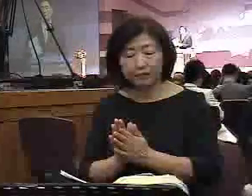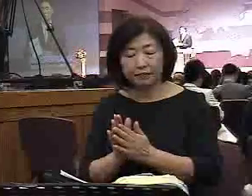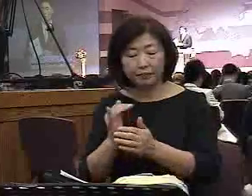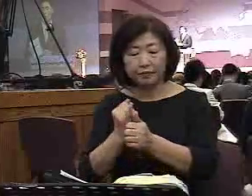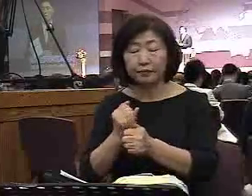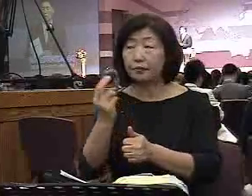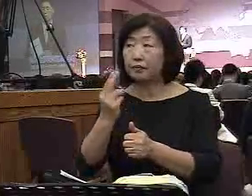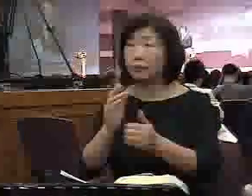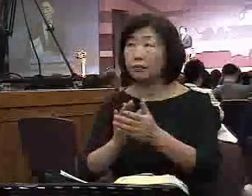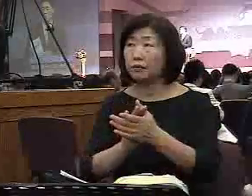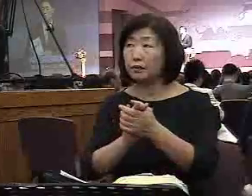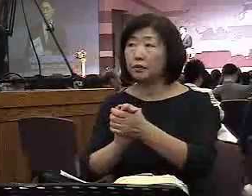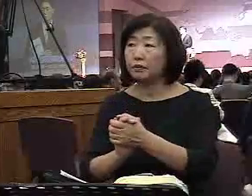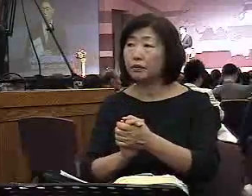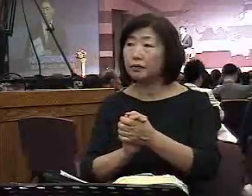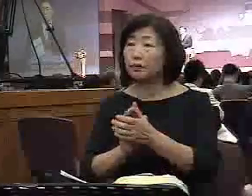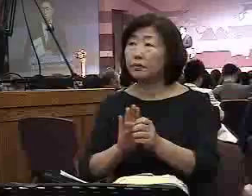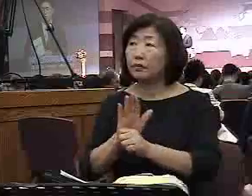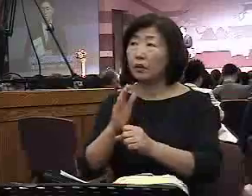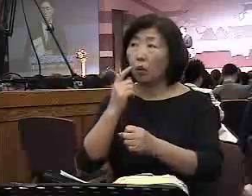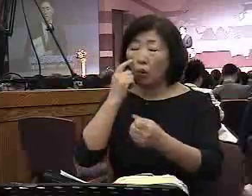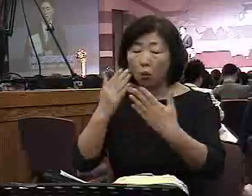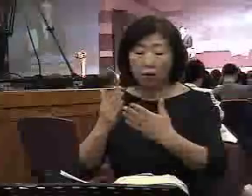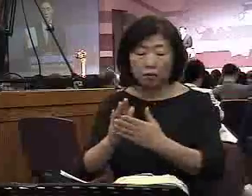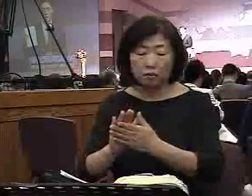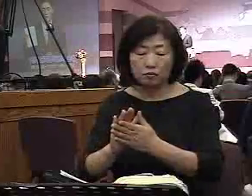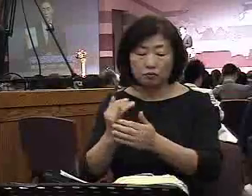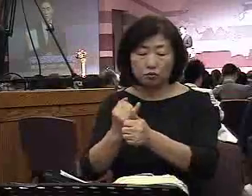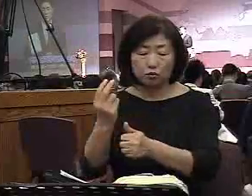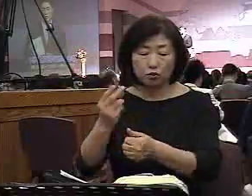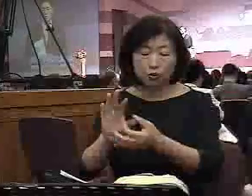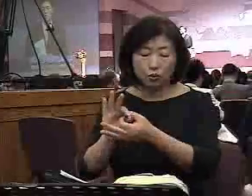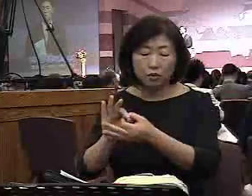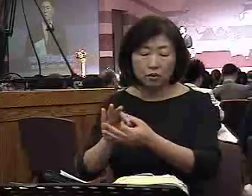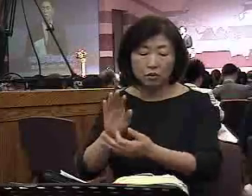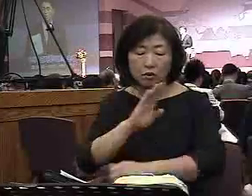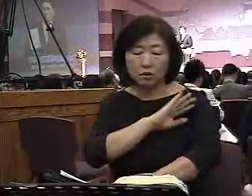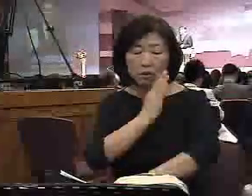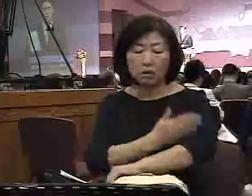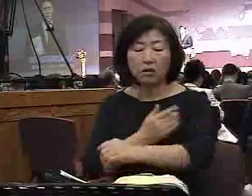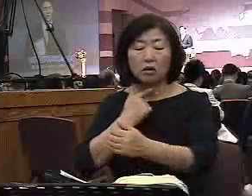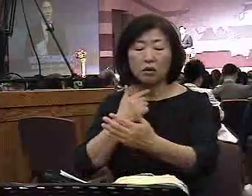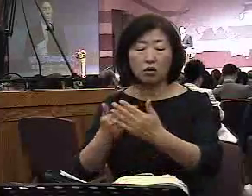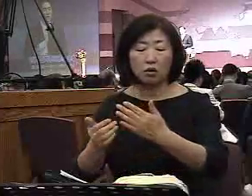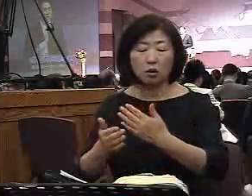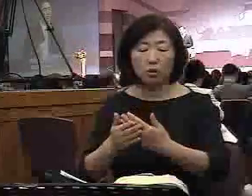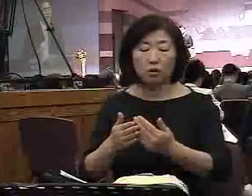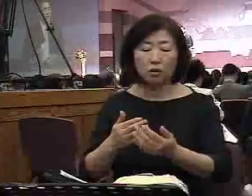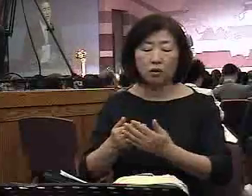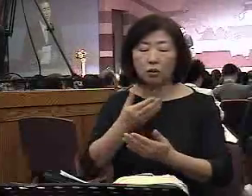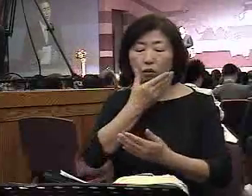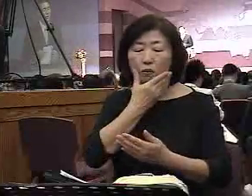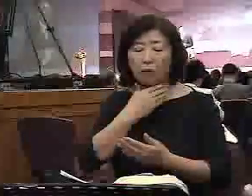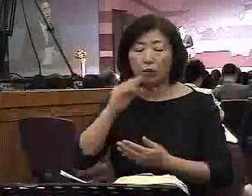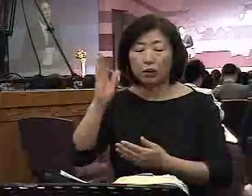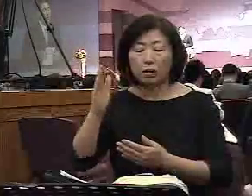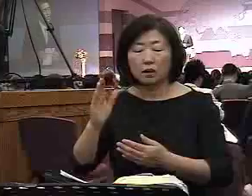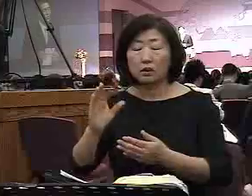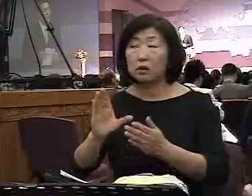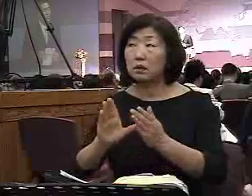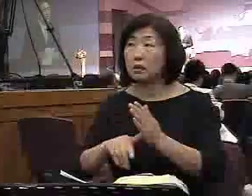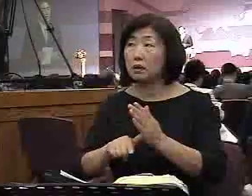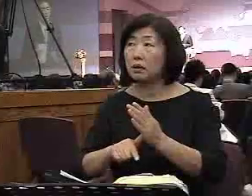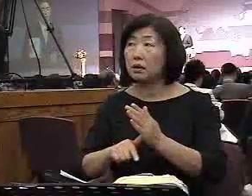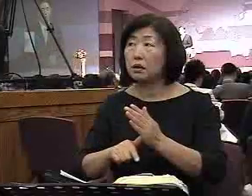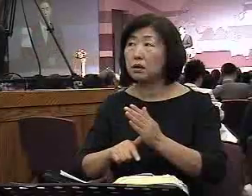부부의 사랑을 확인하고 또 부부를 통해서 보여주시는 그 하나님의 능력을 경험하는 아주 복된 시간입니다. 부부관계가 아주